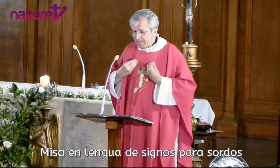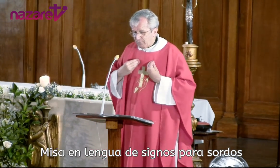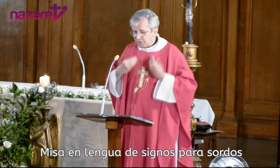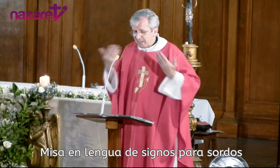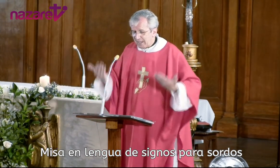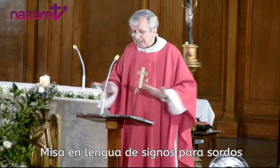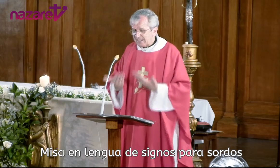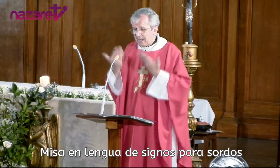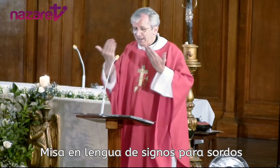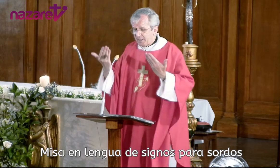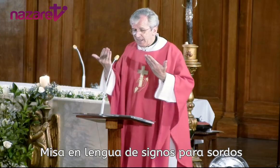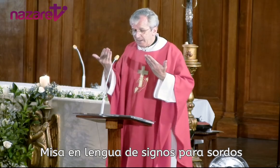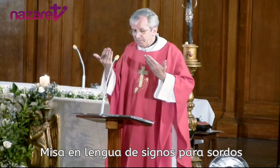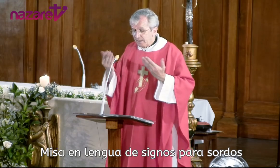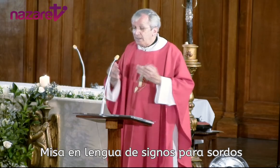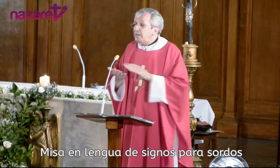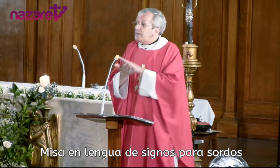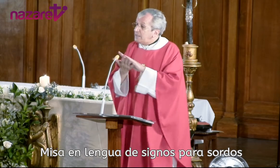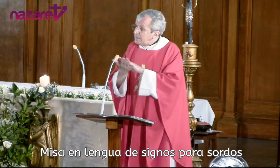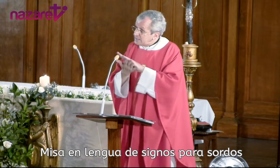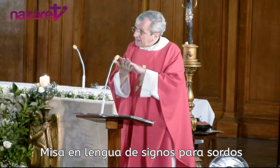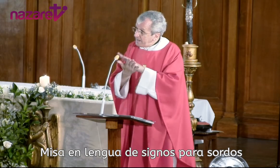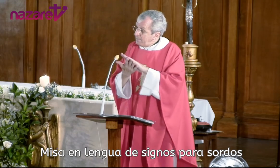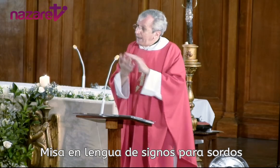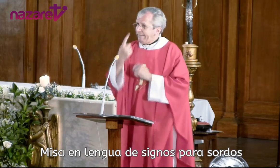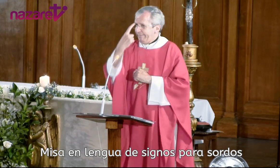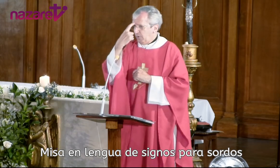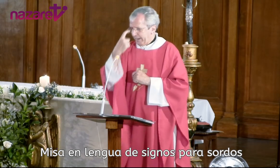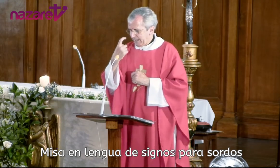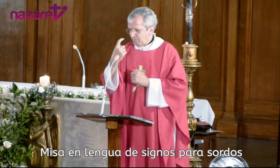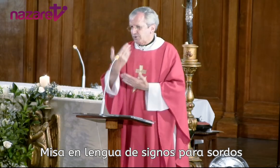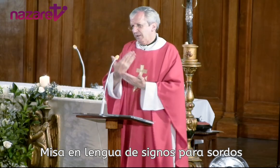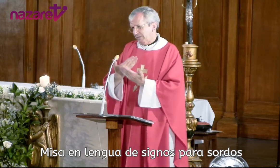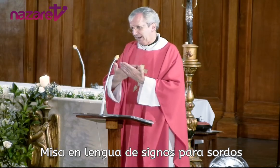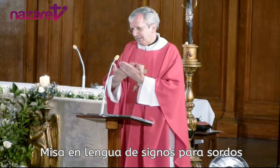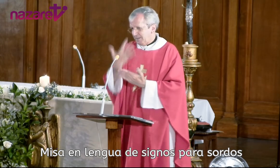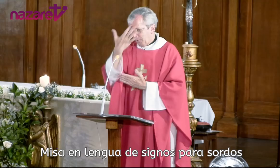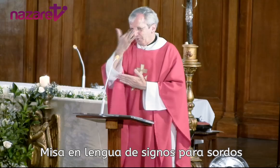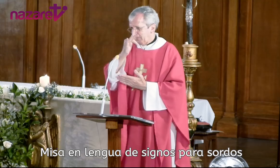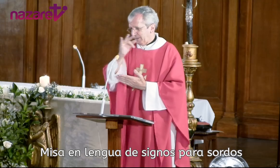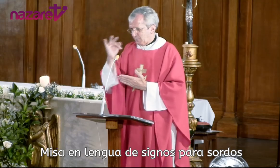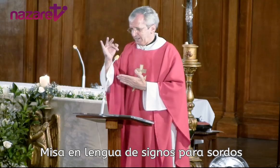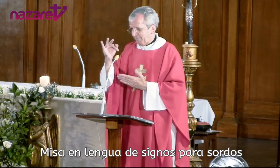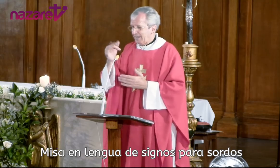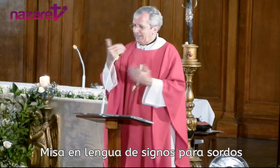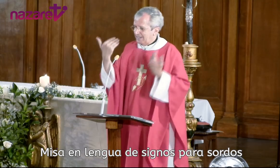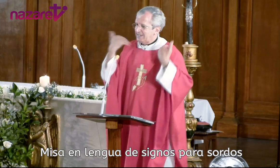vivamos esa alabanza y saber hablar de lo que creemos, dar testimonio de nuestra fe. Esa es la